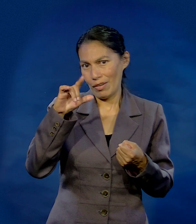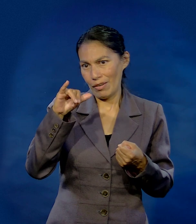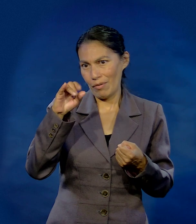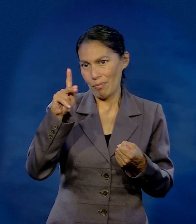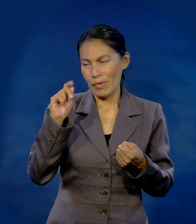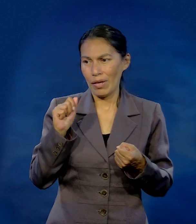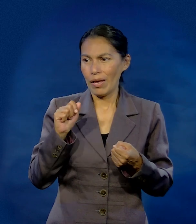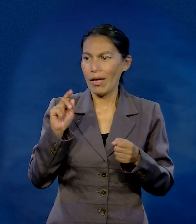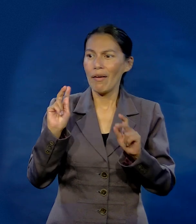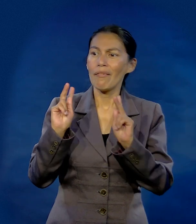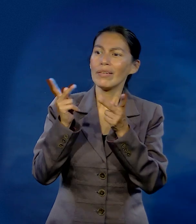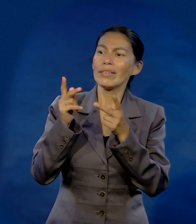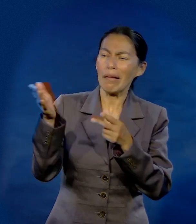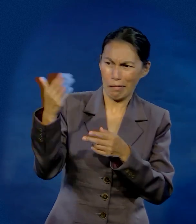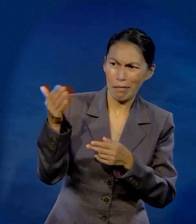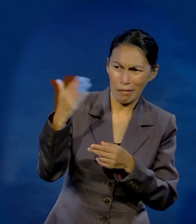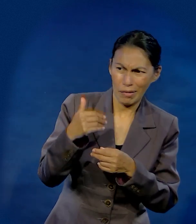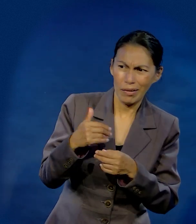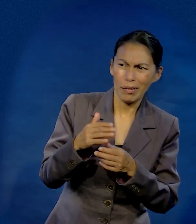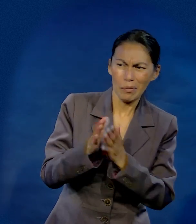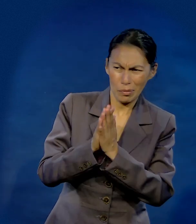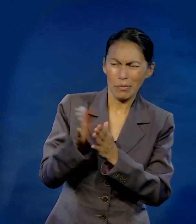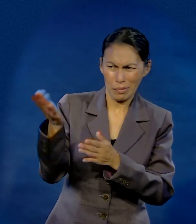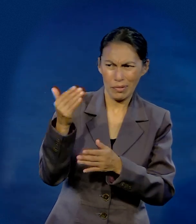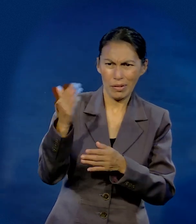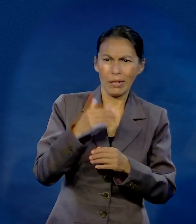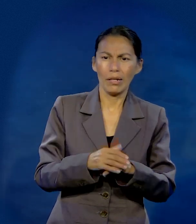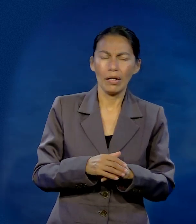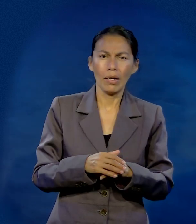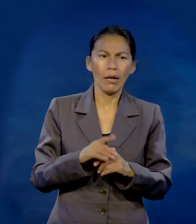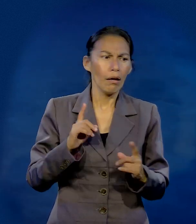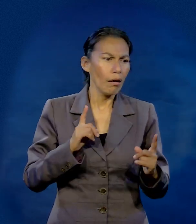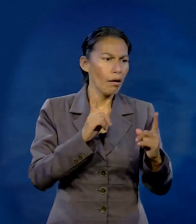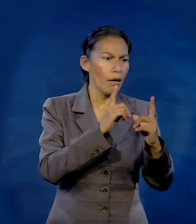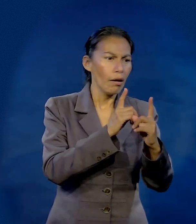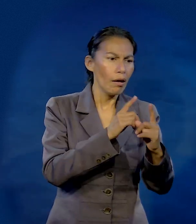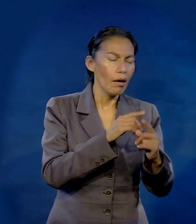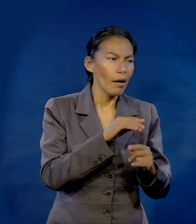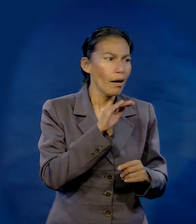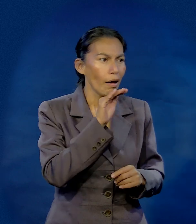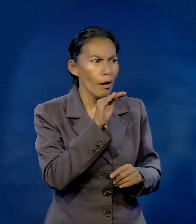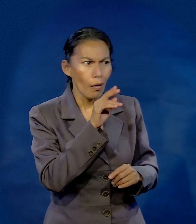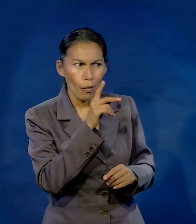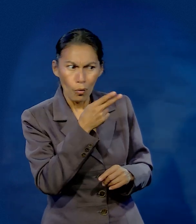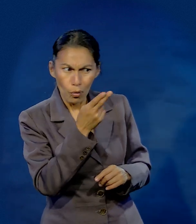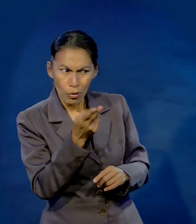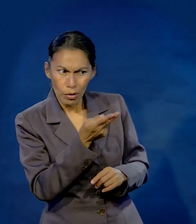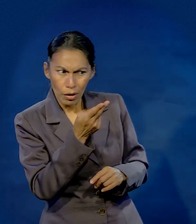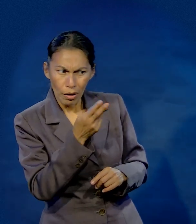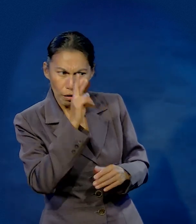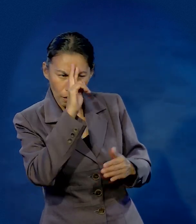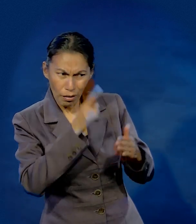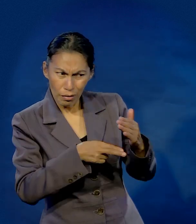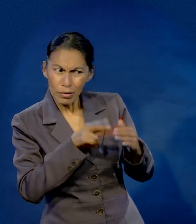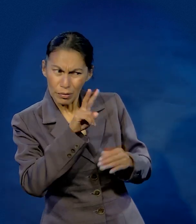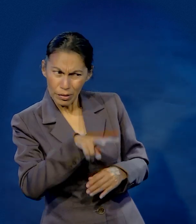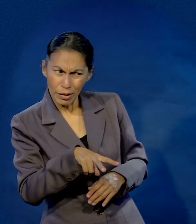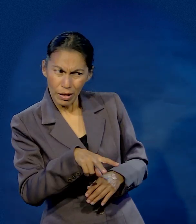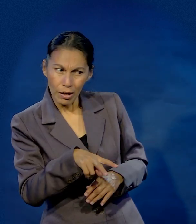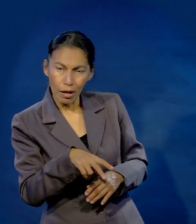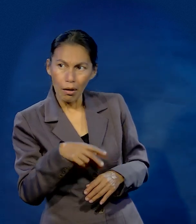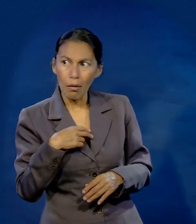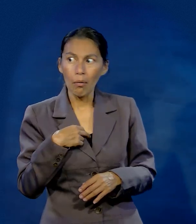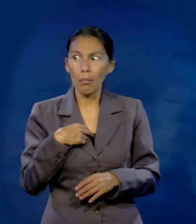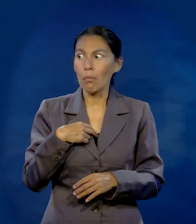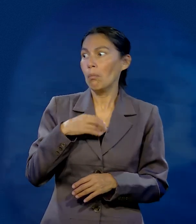y voy a compartir de Cristo y siempre Un día y un día y un día y un día un día Estaba sacando el